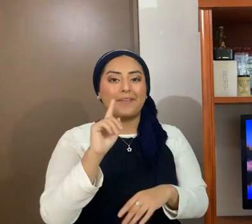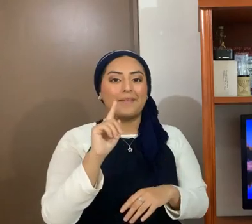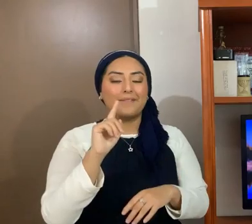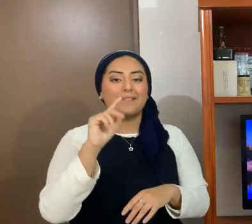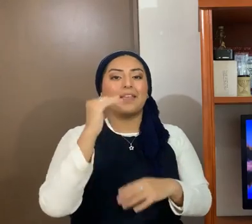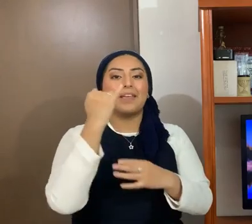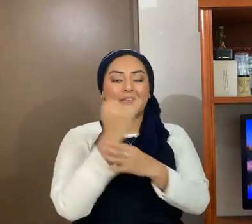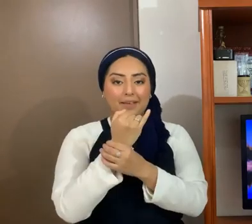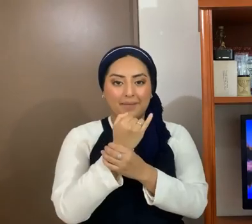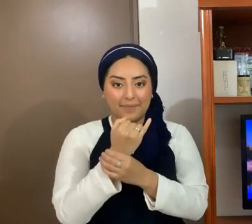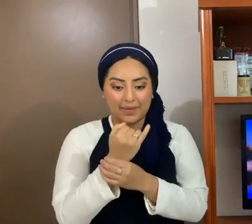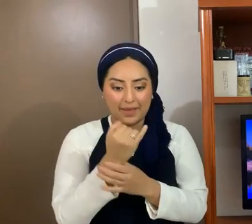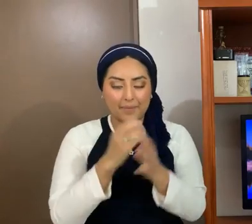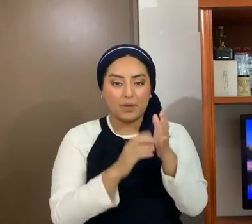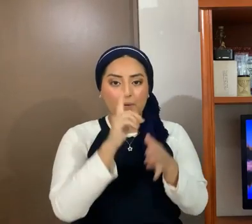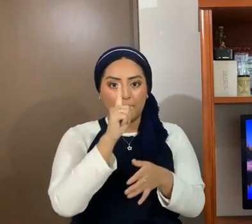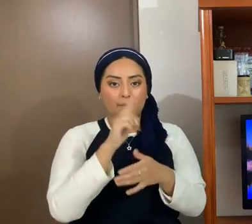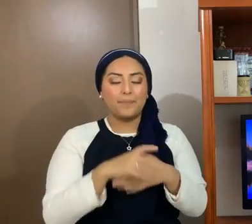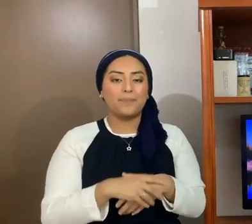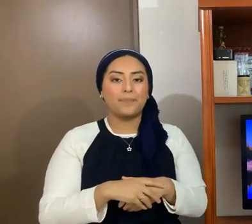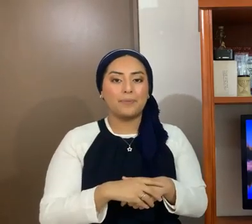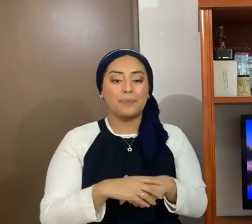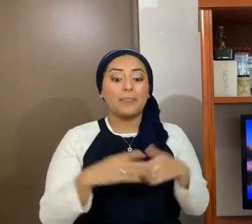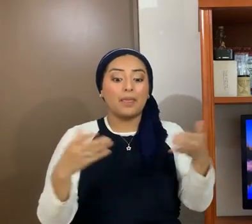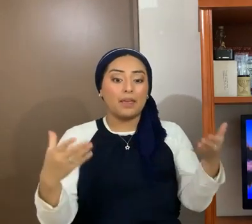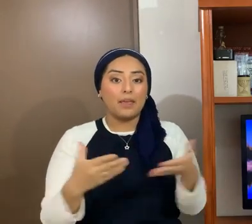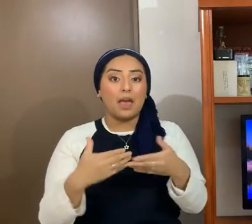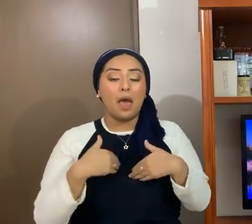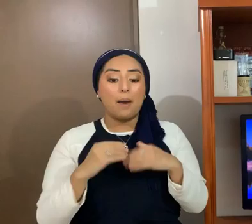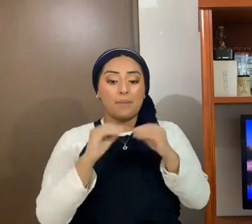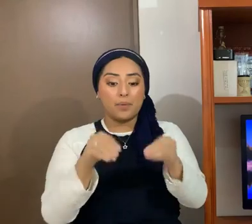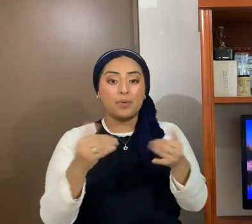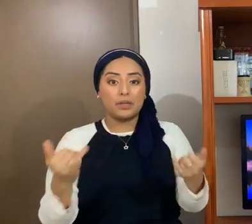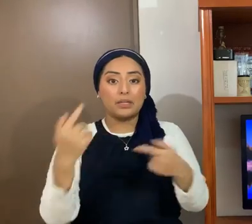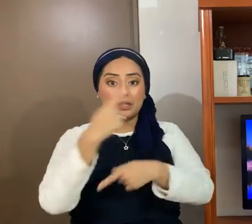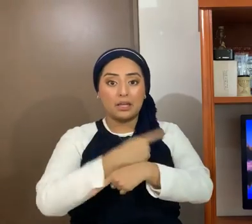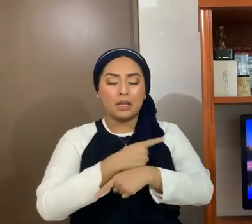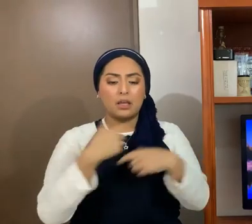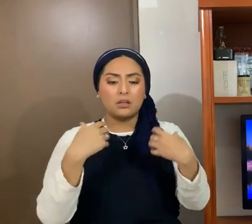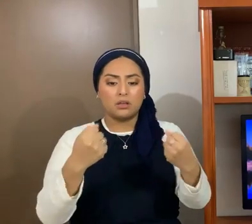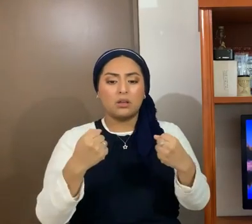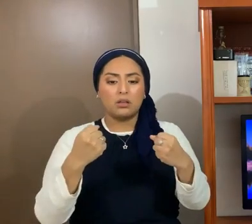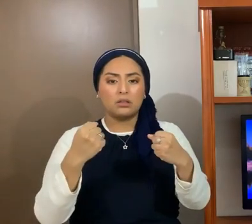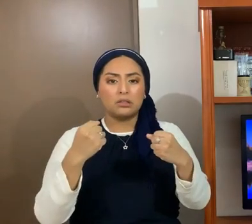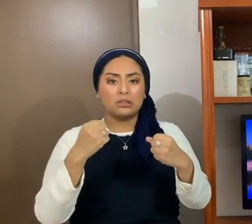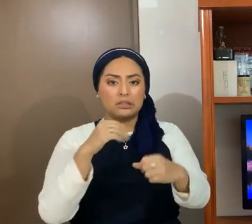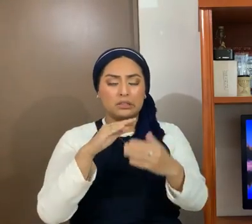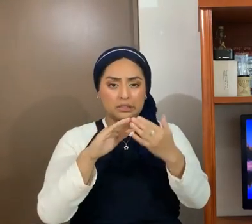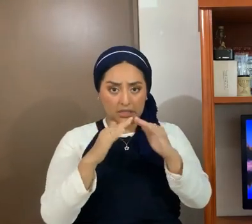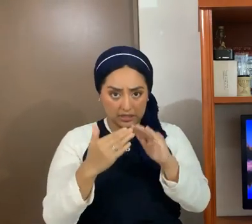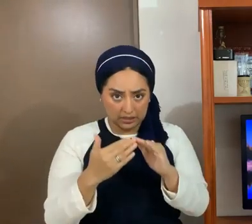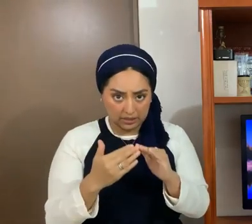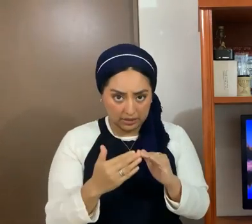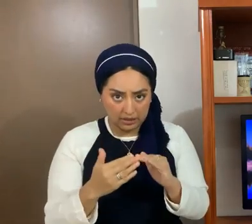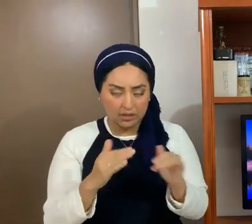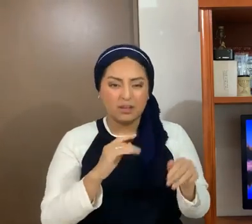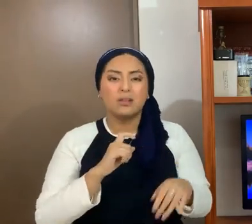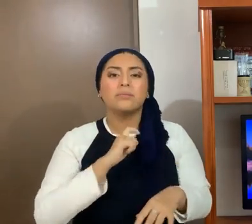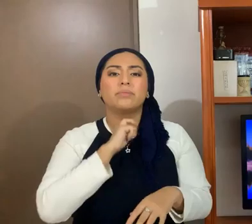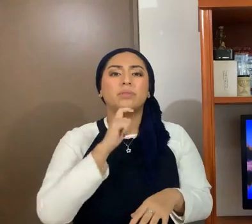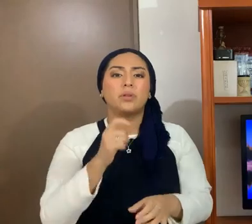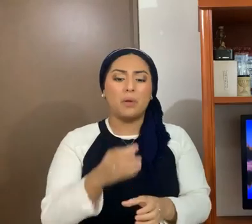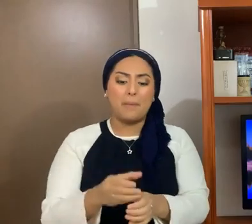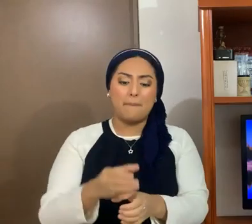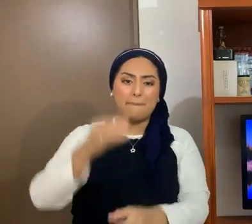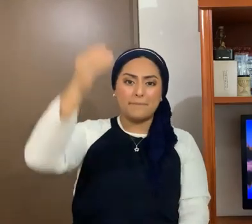Jeremías capítulo 1, verso 18. Dice, porque he aquí yo te he puesto en este día como ciudad fortificada, como columna de hierro y